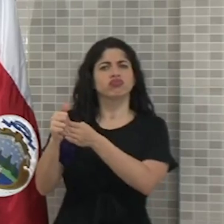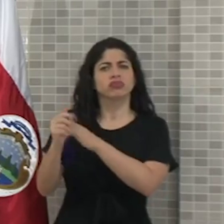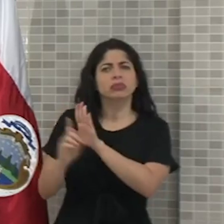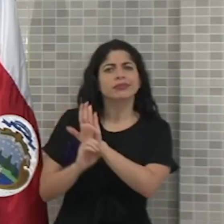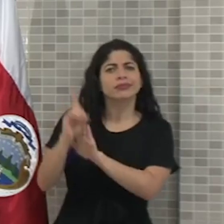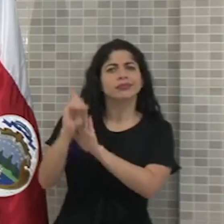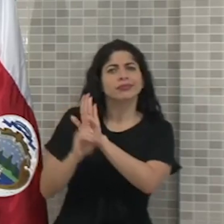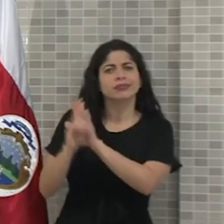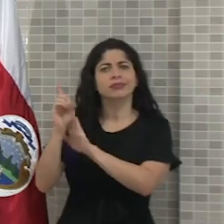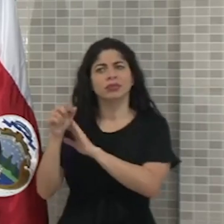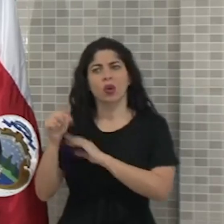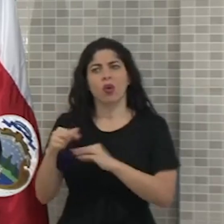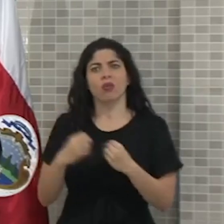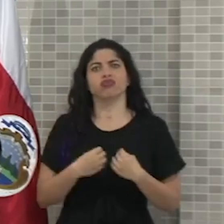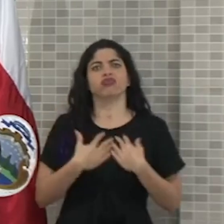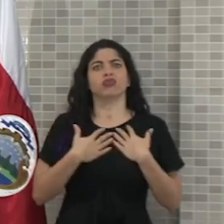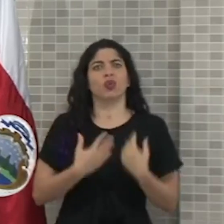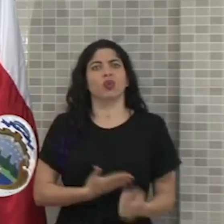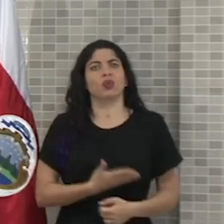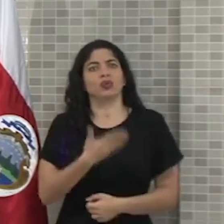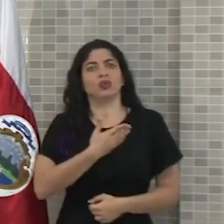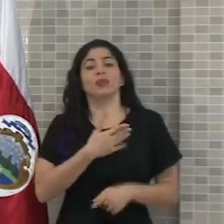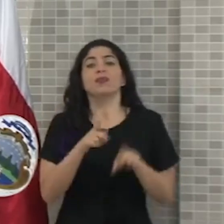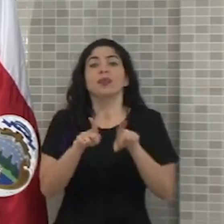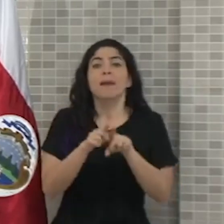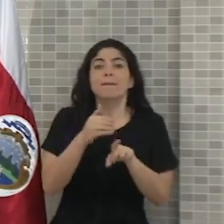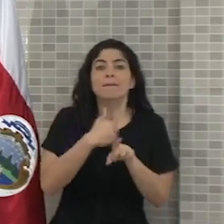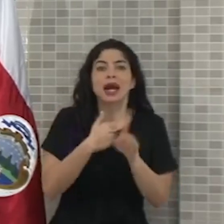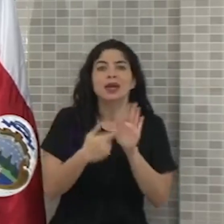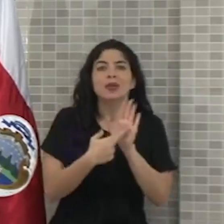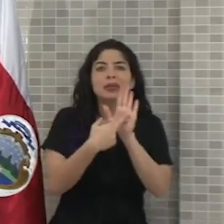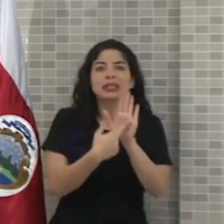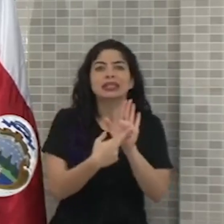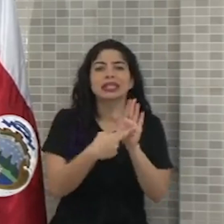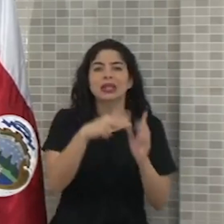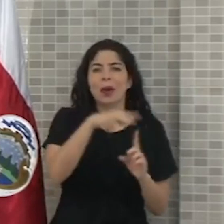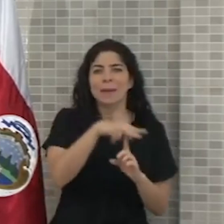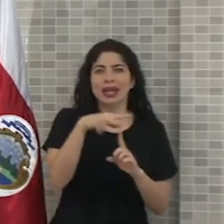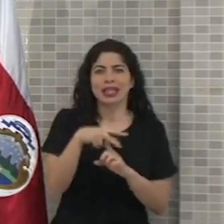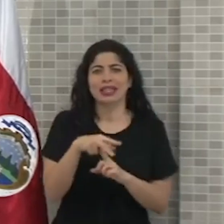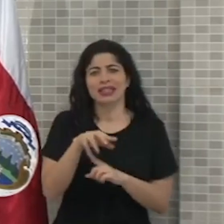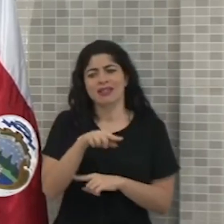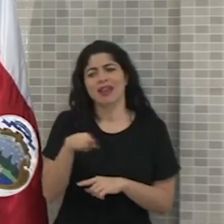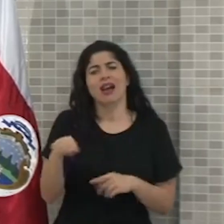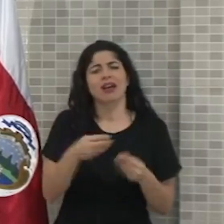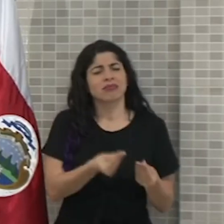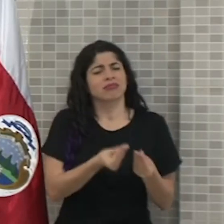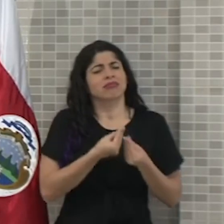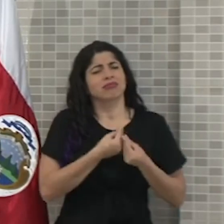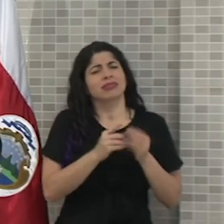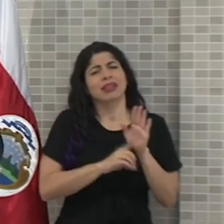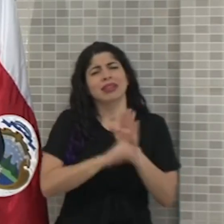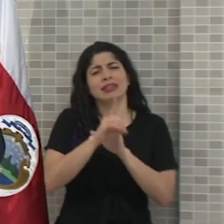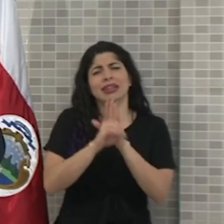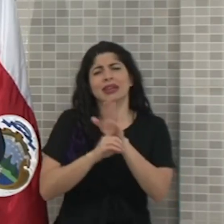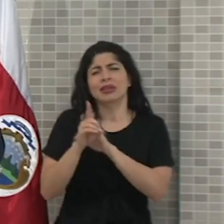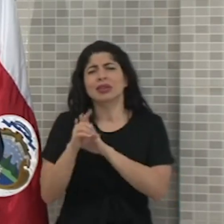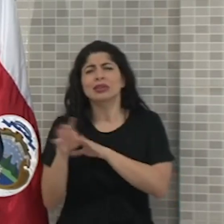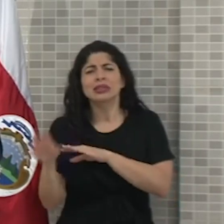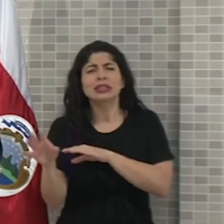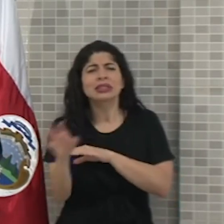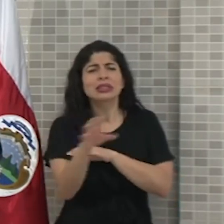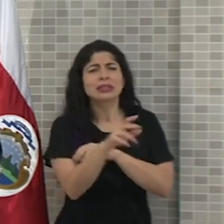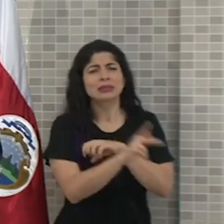desarrollos que hoy también nos llenan de orgullo. Tenemos representantes de las cooperativas que han llevado desarrollo a distintos rincones de este